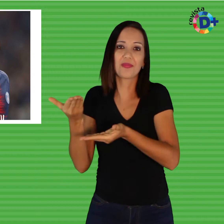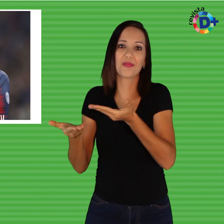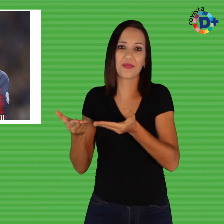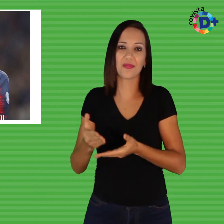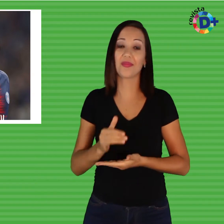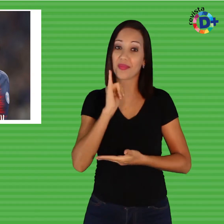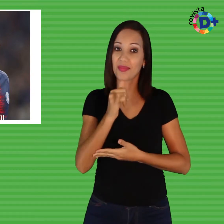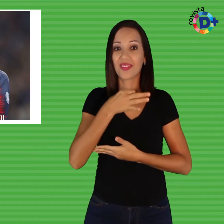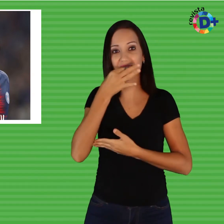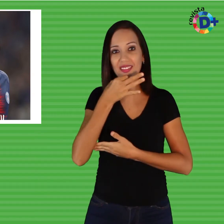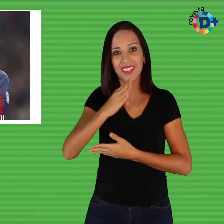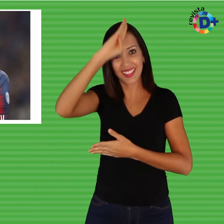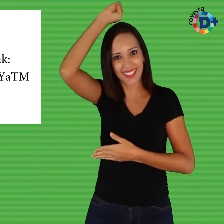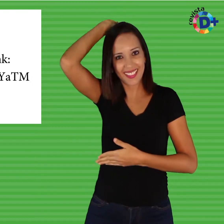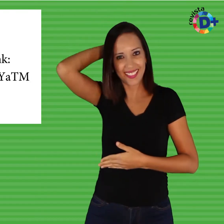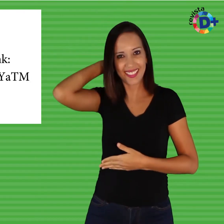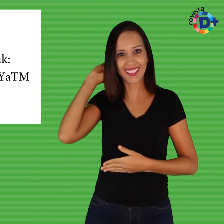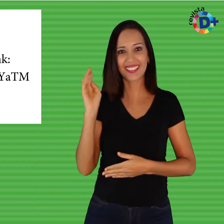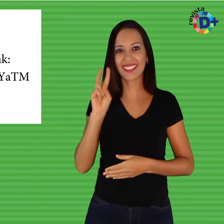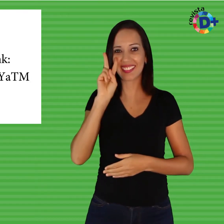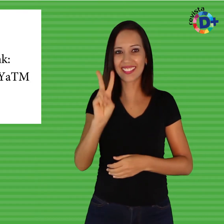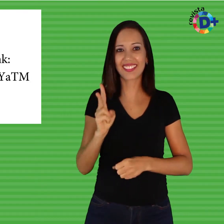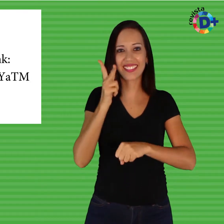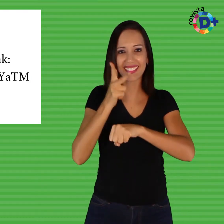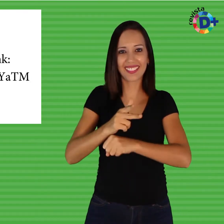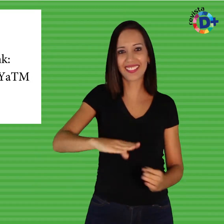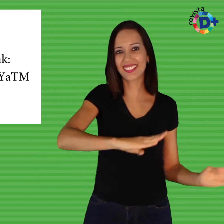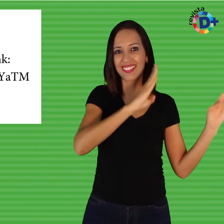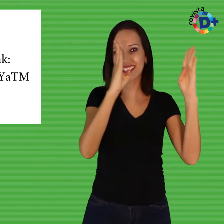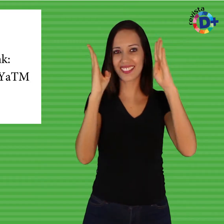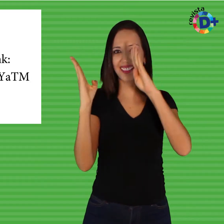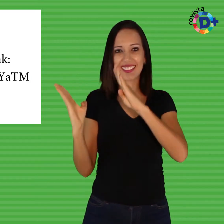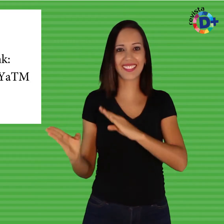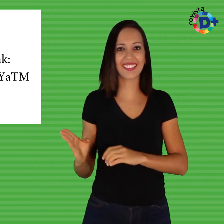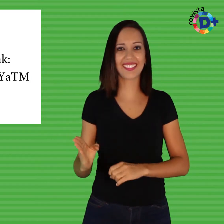Neymar Júnior. Confira o vídeo pelo link.